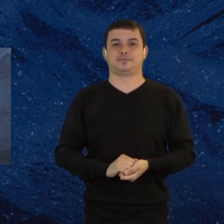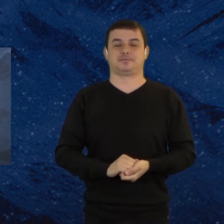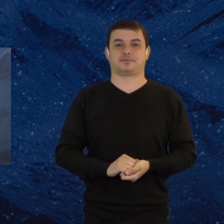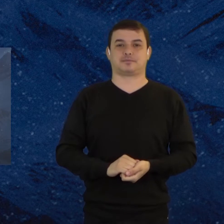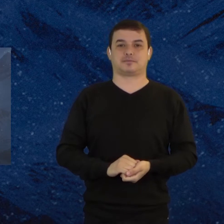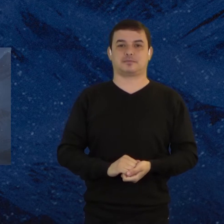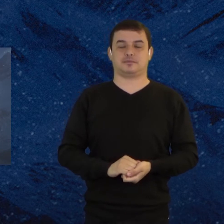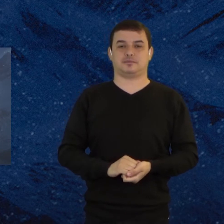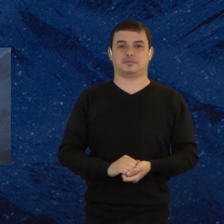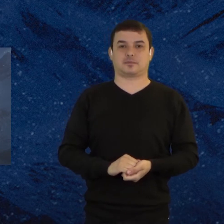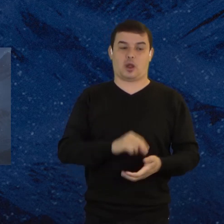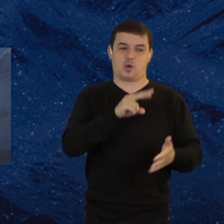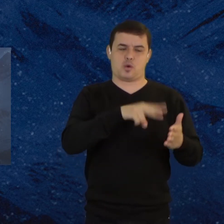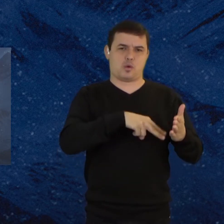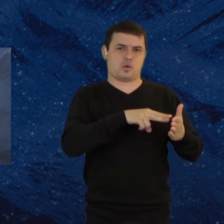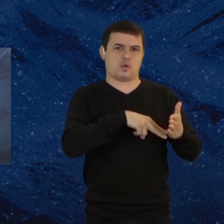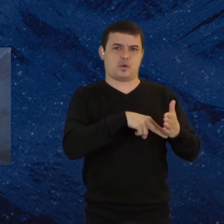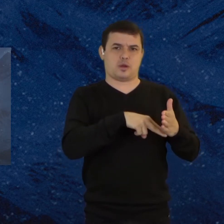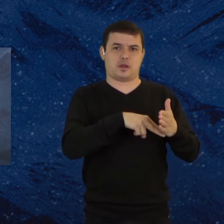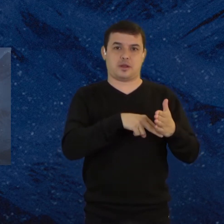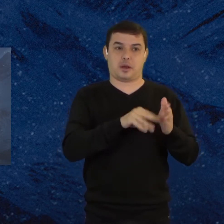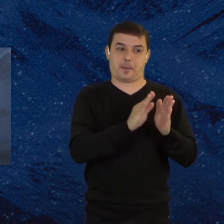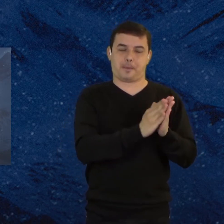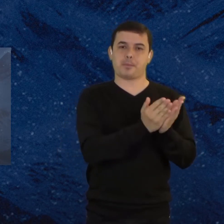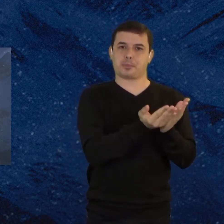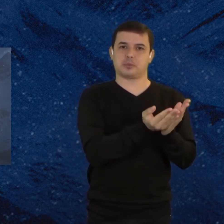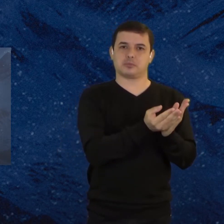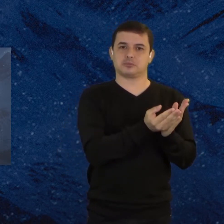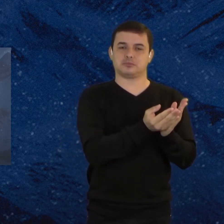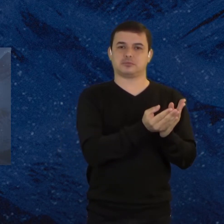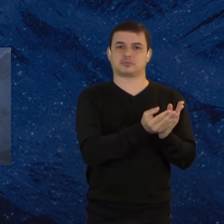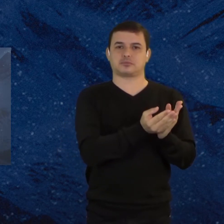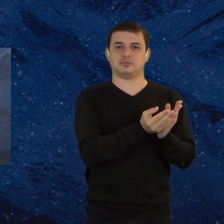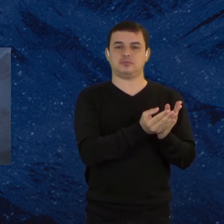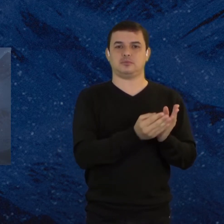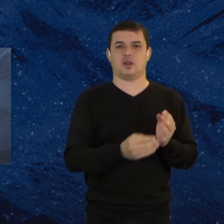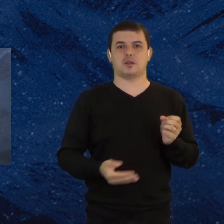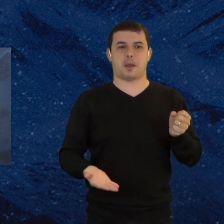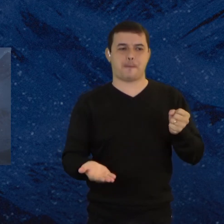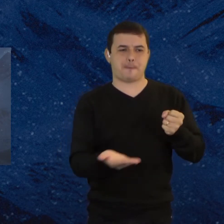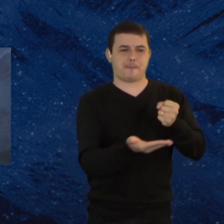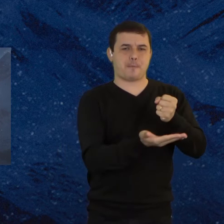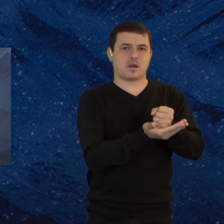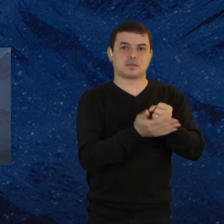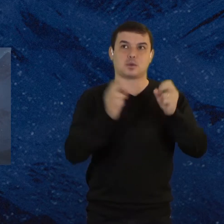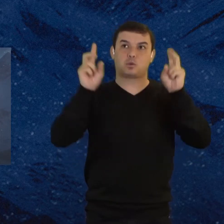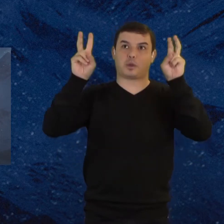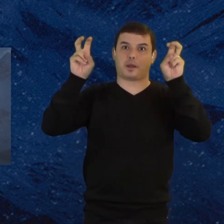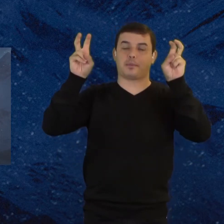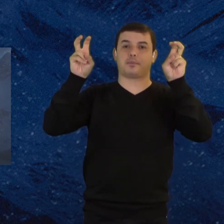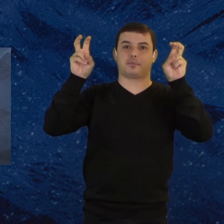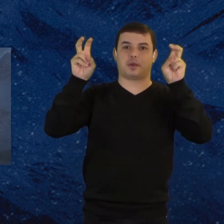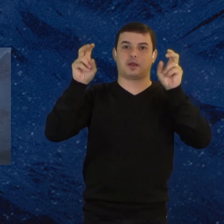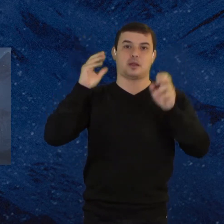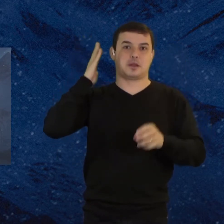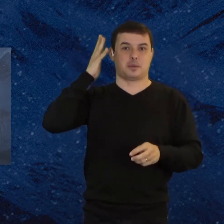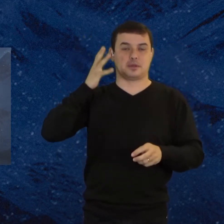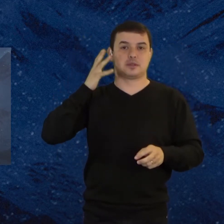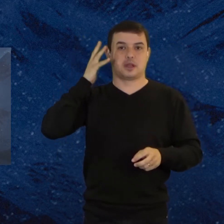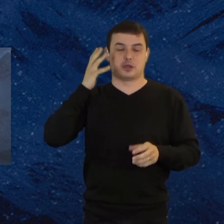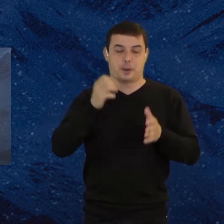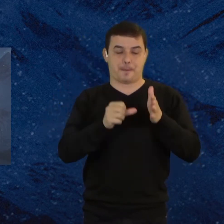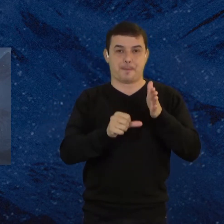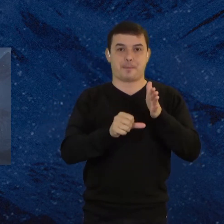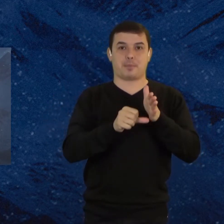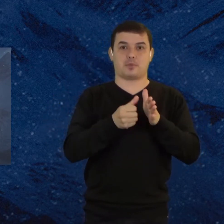Eu gostaria de ler o texto bíblico que nos deu o tema desta mensagem,